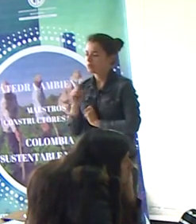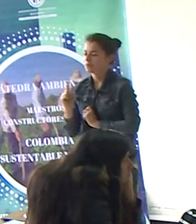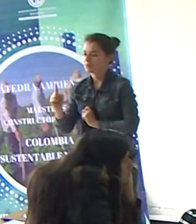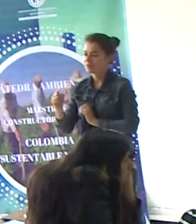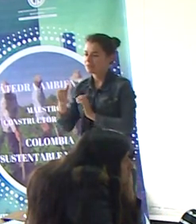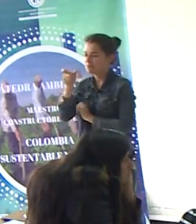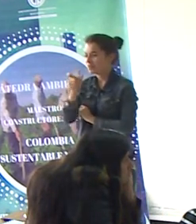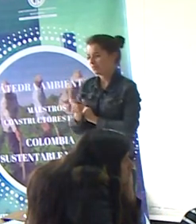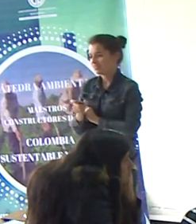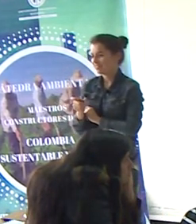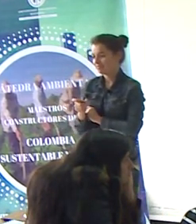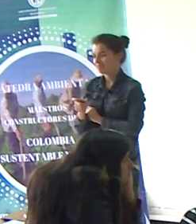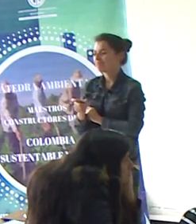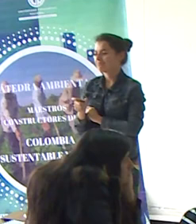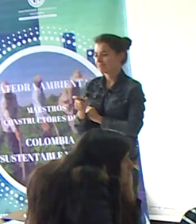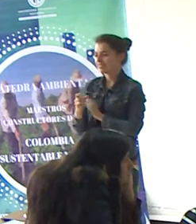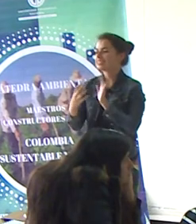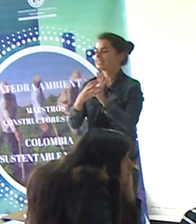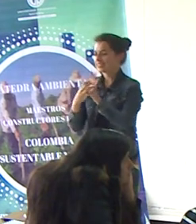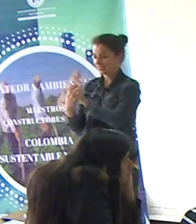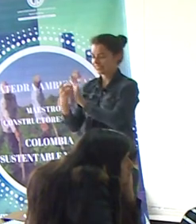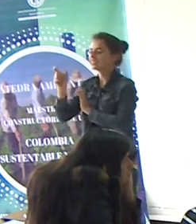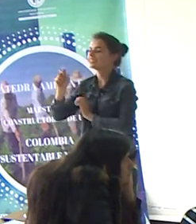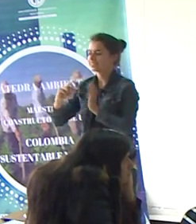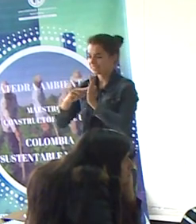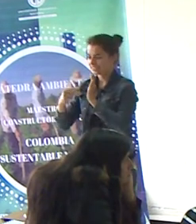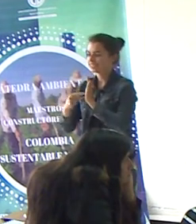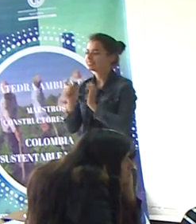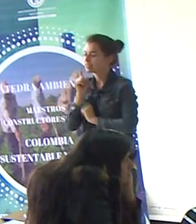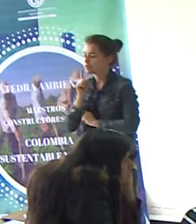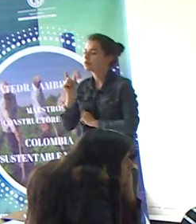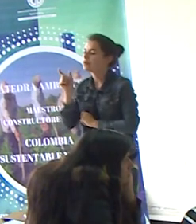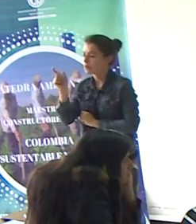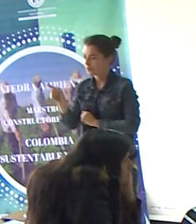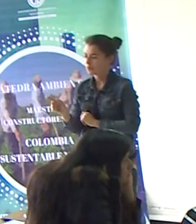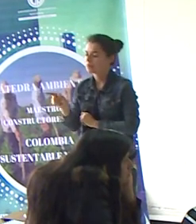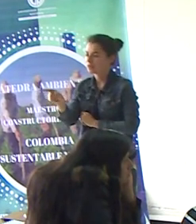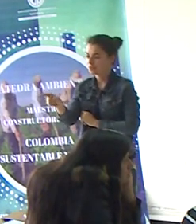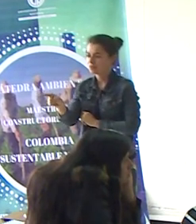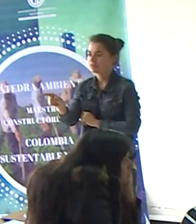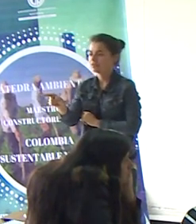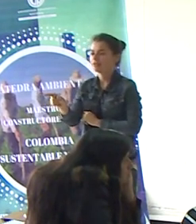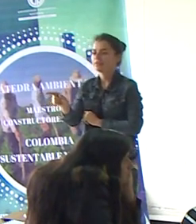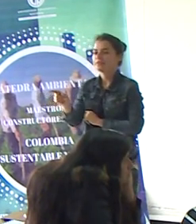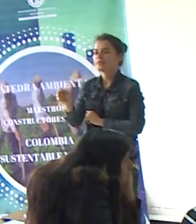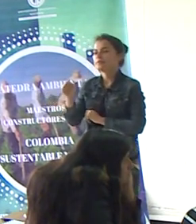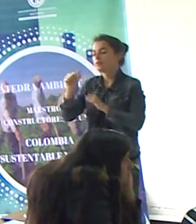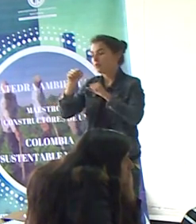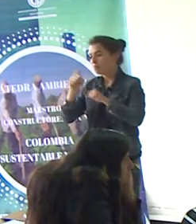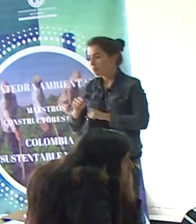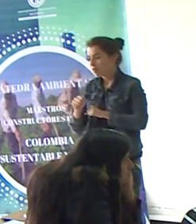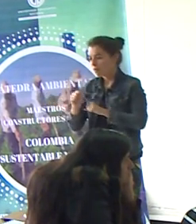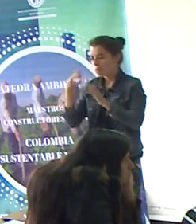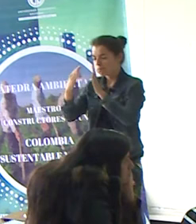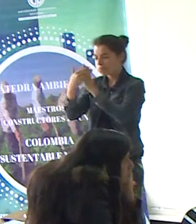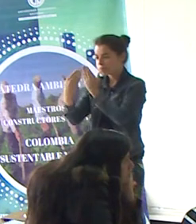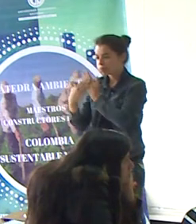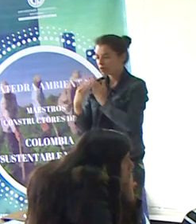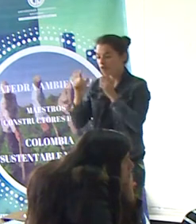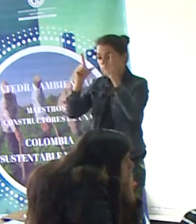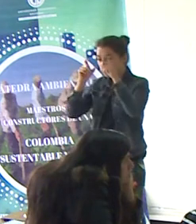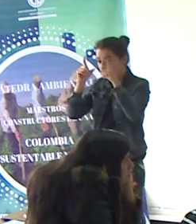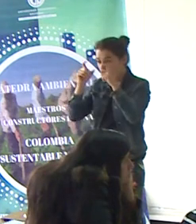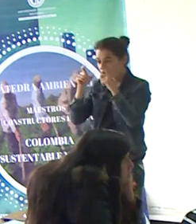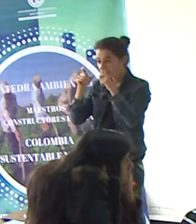ser cosas que representen lo que usted aporta como individual la sustentabilidad si quiere puede traer fotos si quiere puede